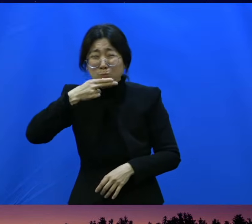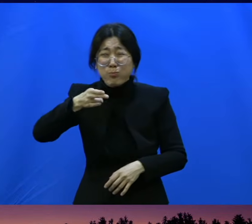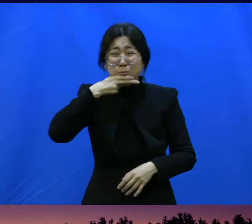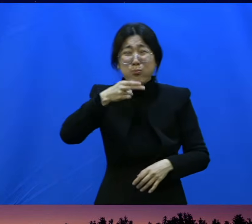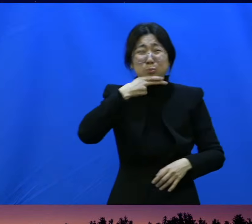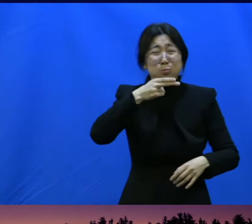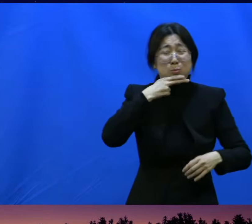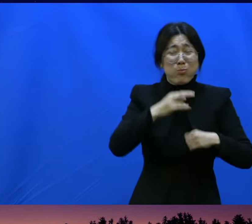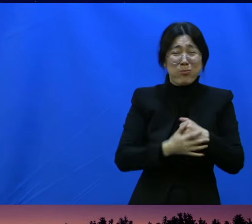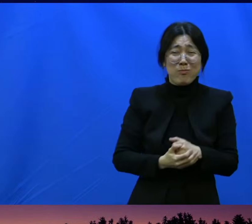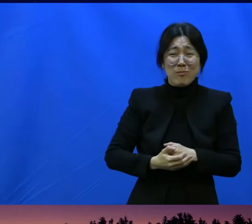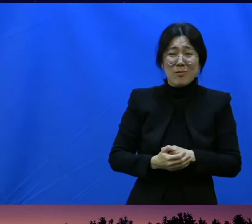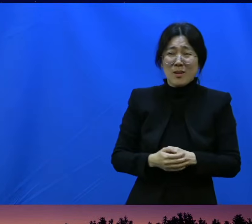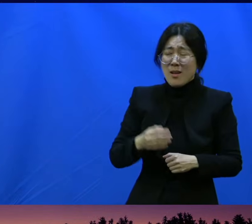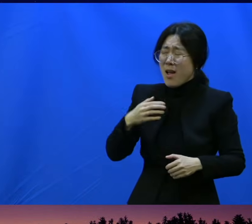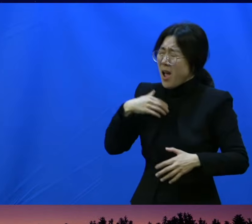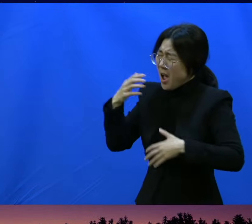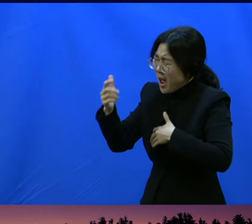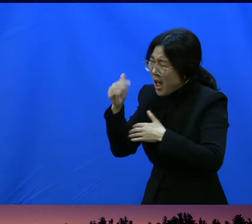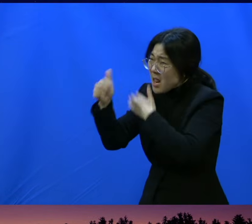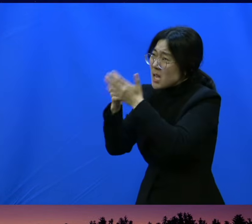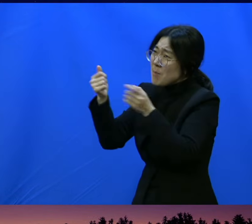분은 하나님이시죠.